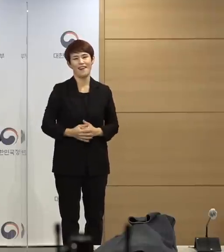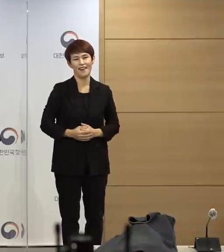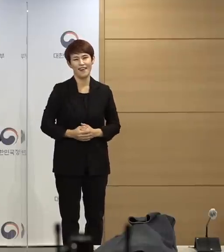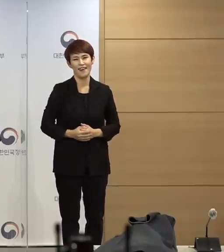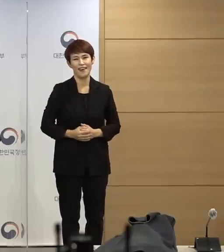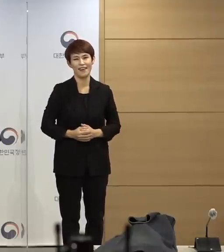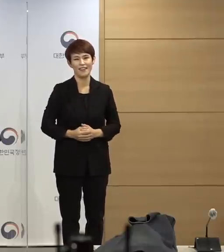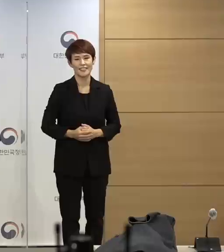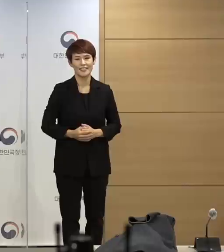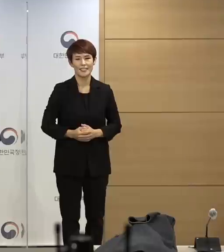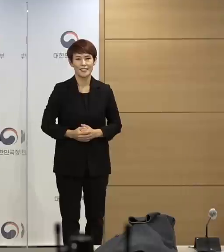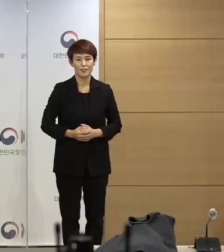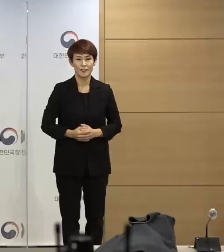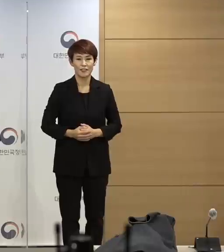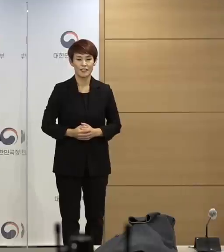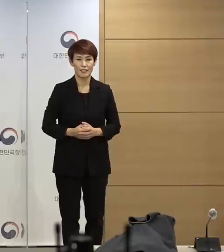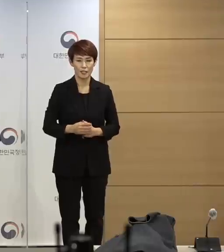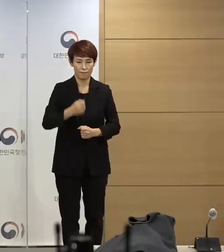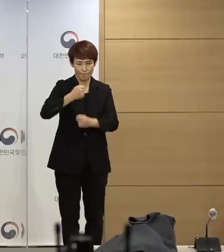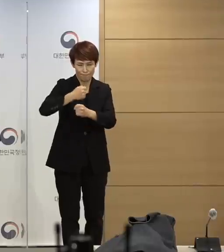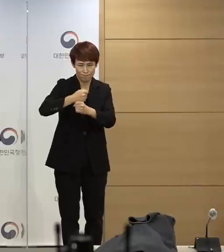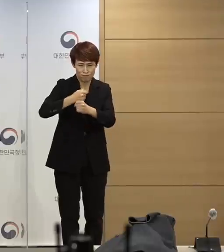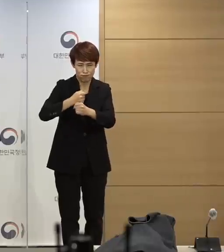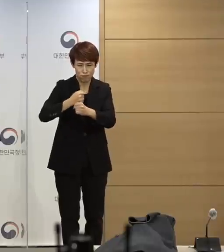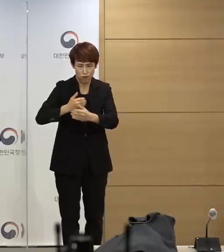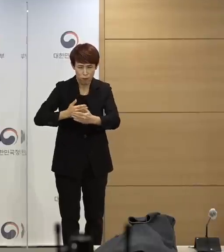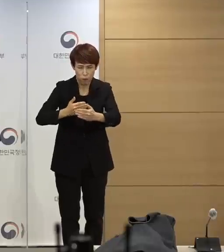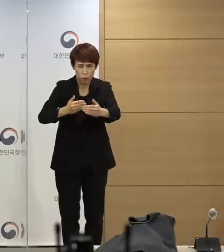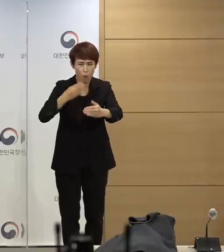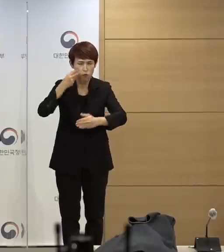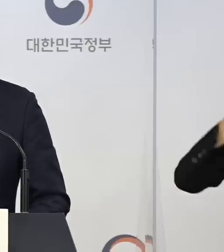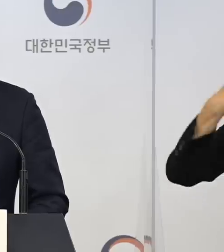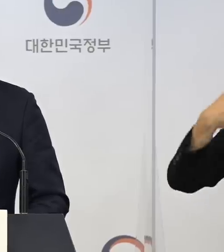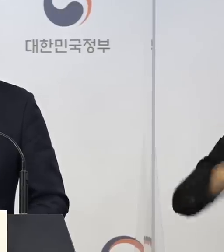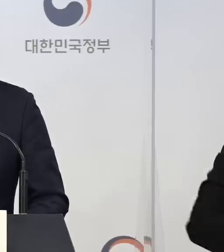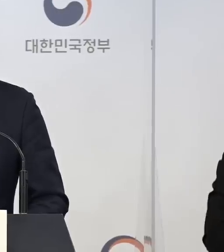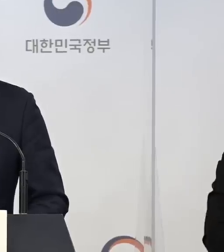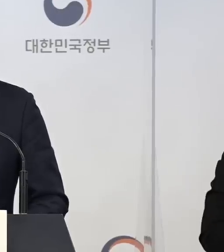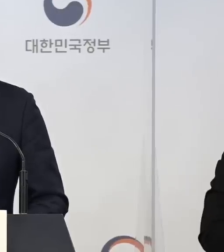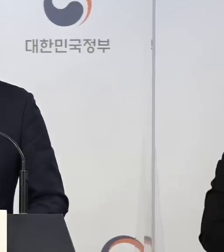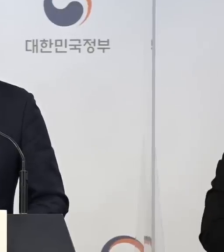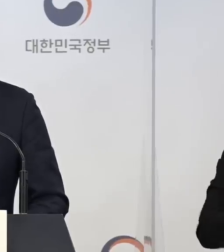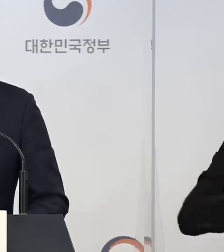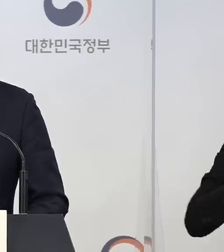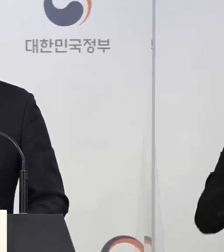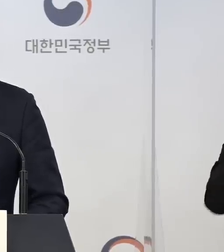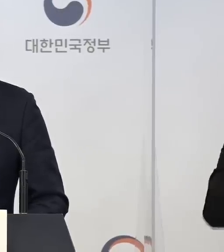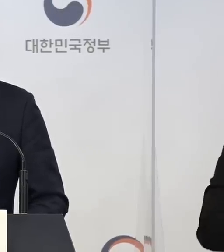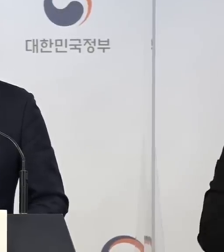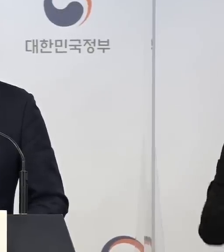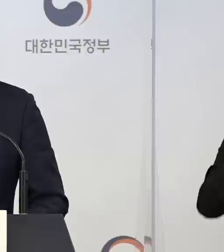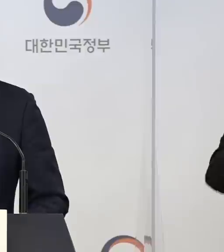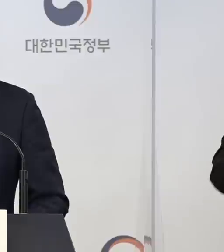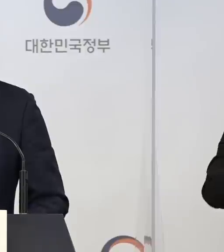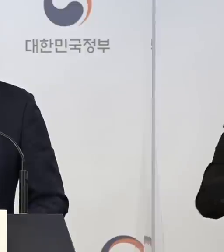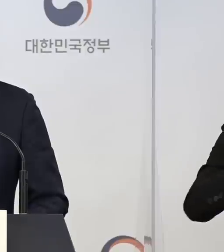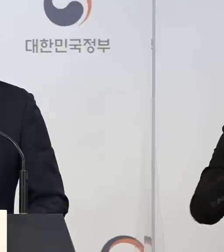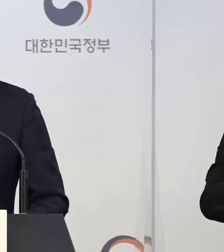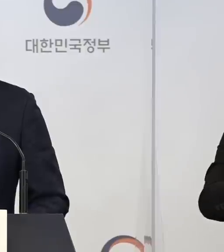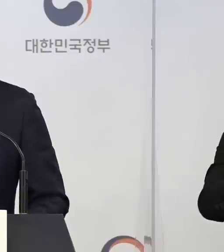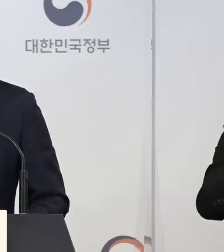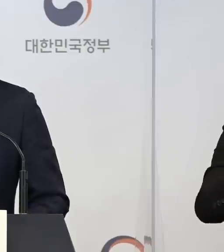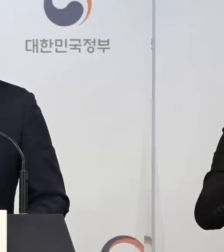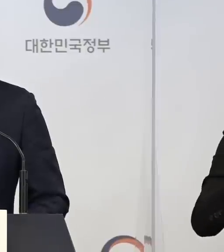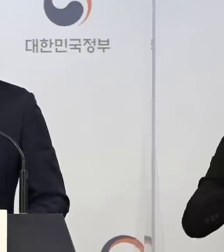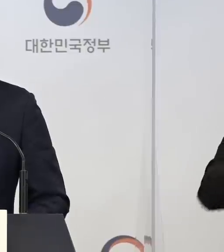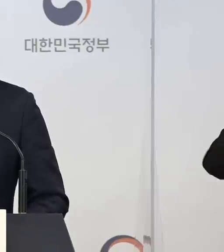처음 도전하는 다누리 개발 과정은 순탄하지만은 않았습니다. 당초 계획과 달리 궤도선의 중량이 증가하는